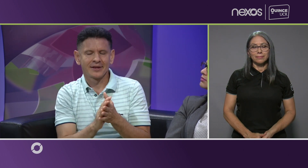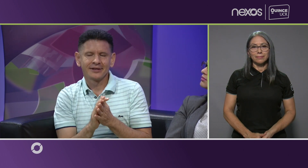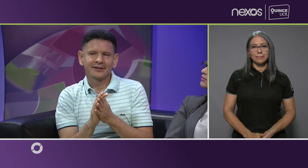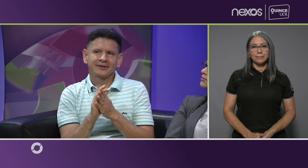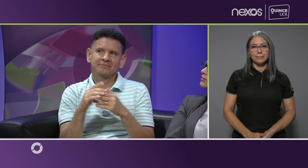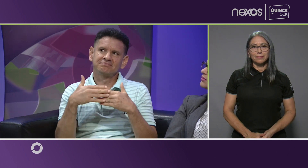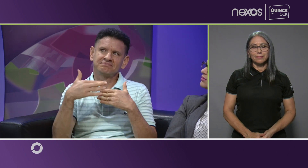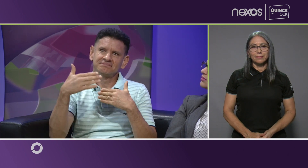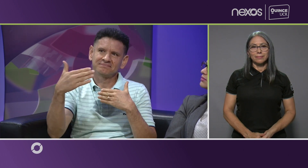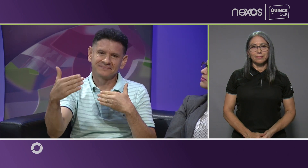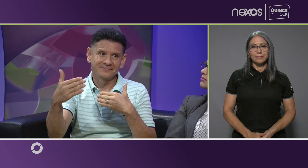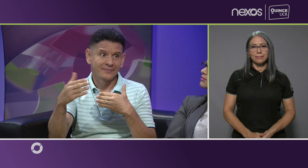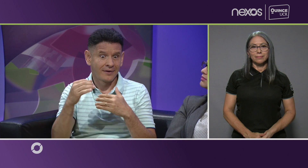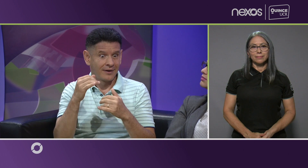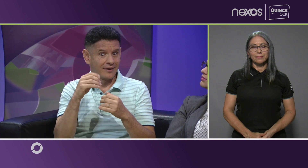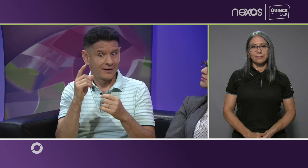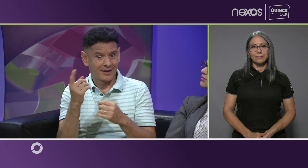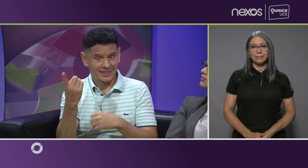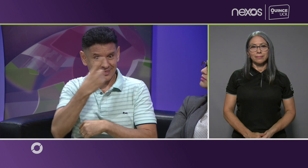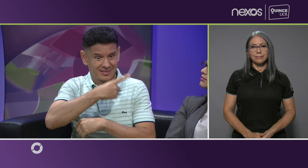de los sordos dentro del MEP.